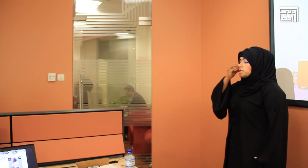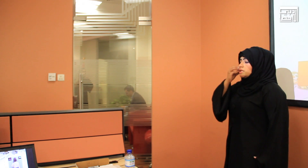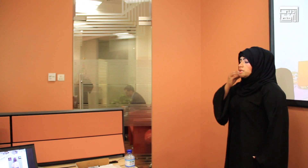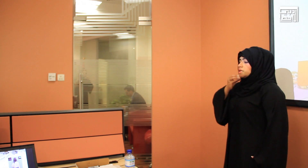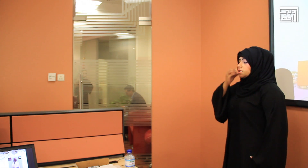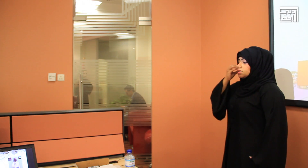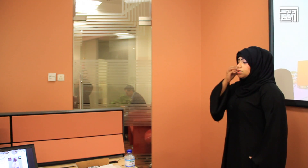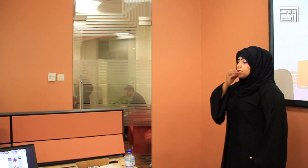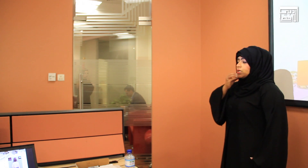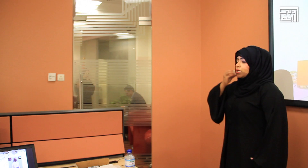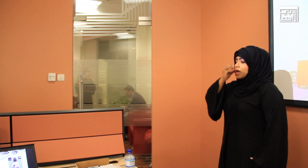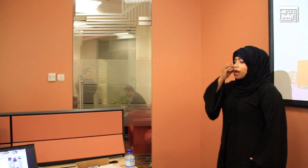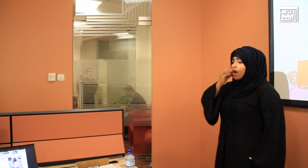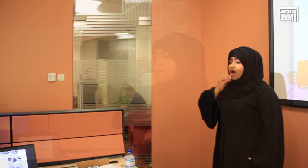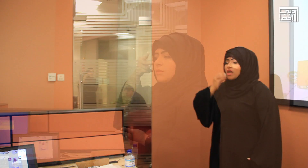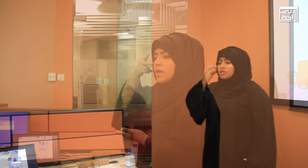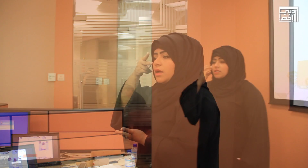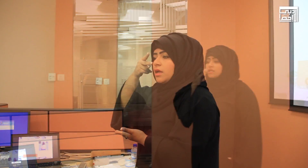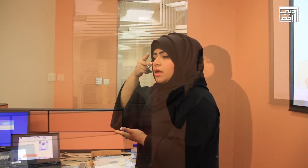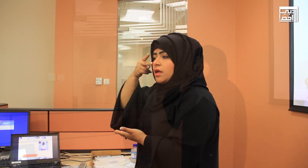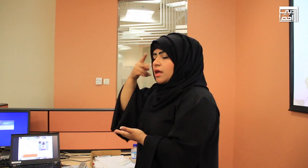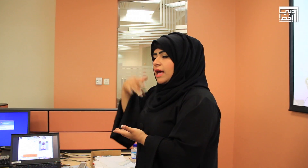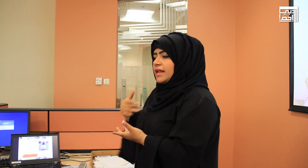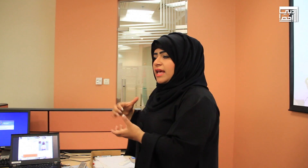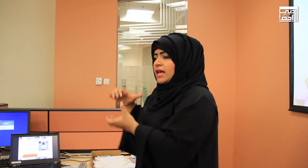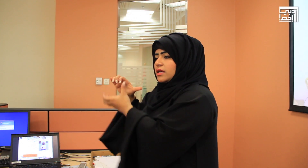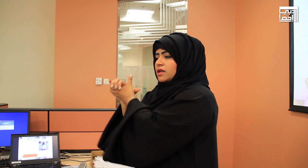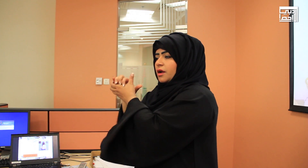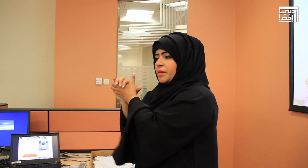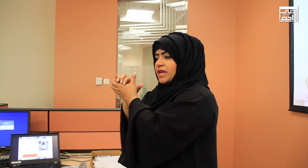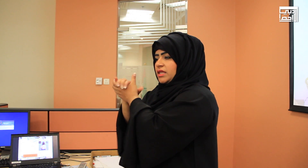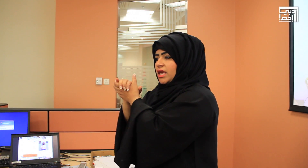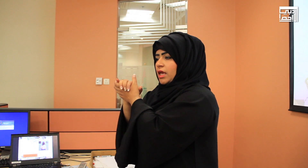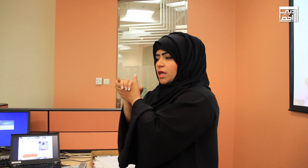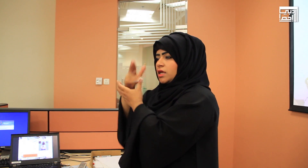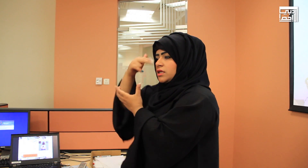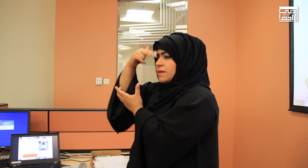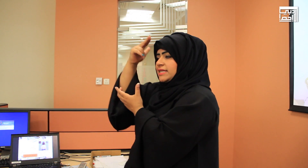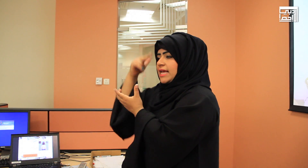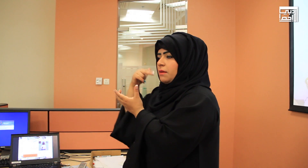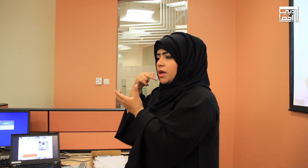الإمارات الإمارات أنا ربيعتي اسمها سلمى